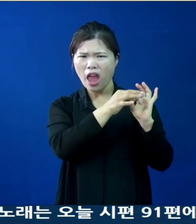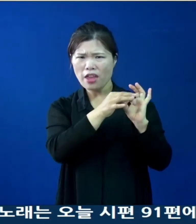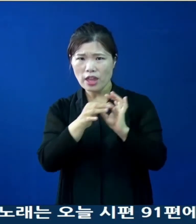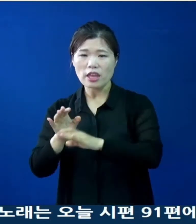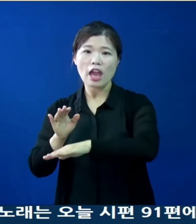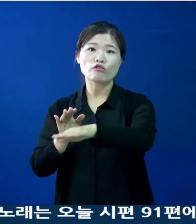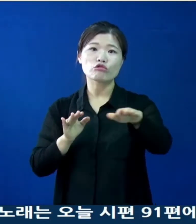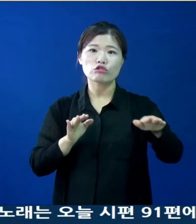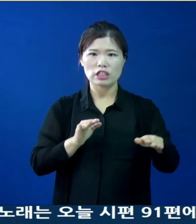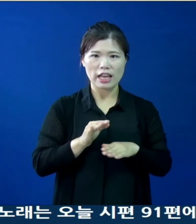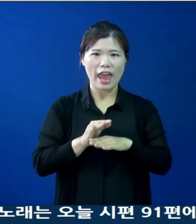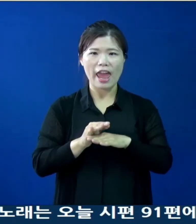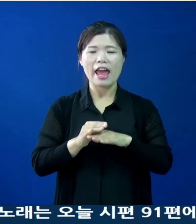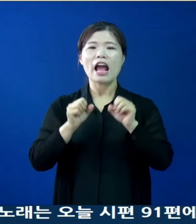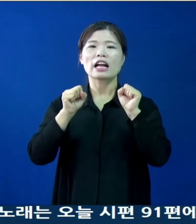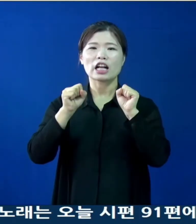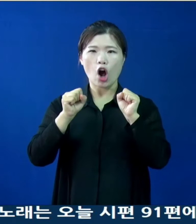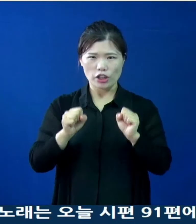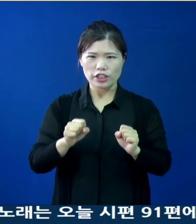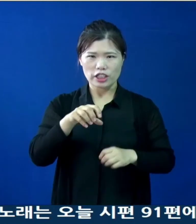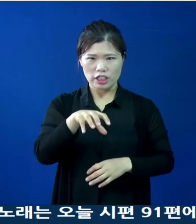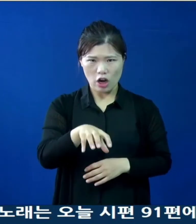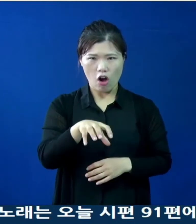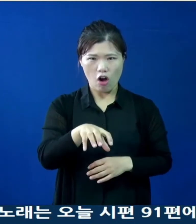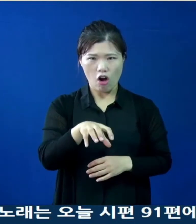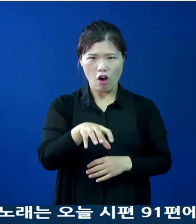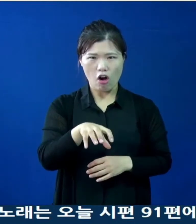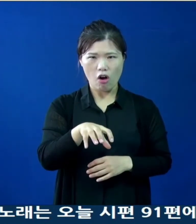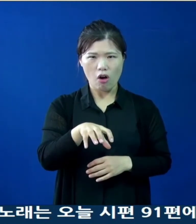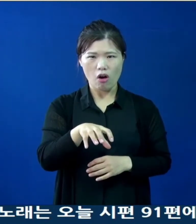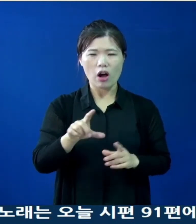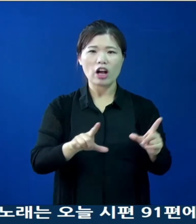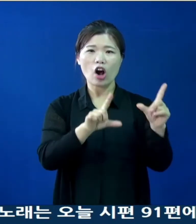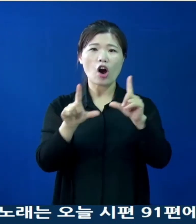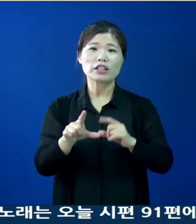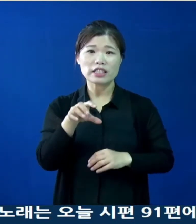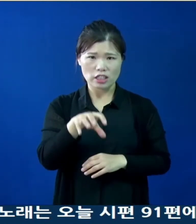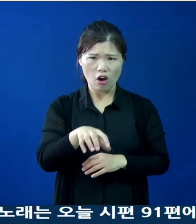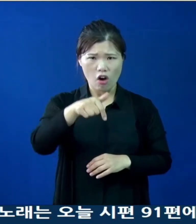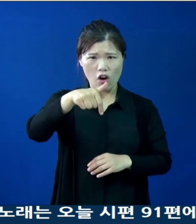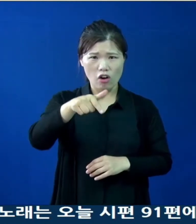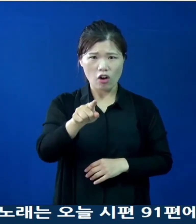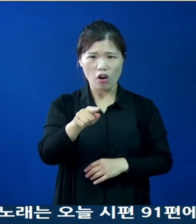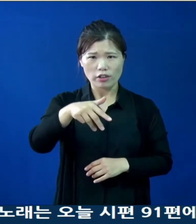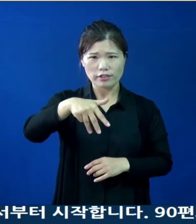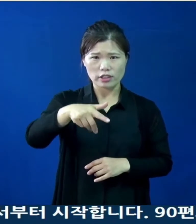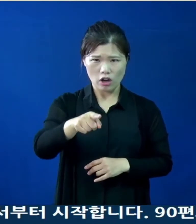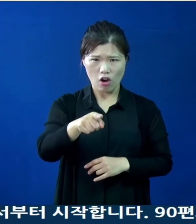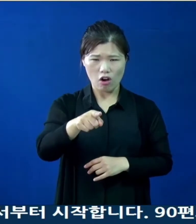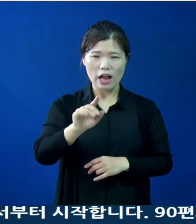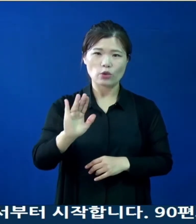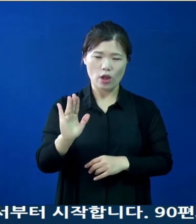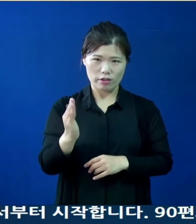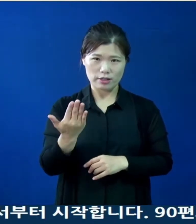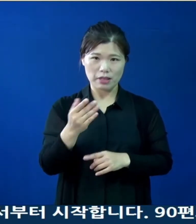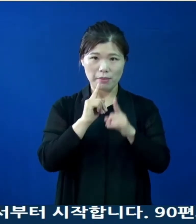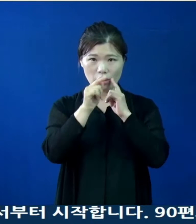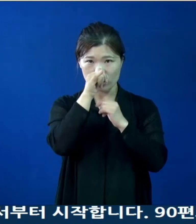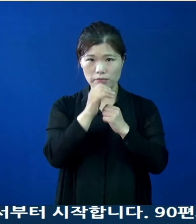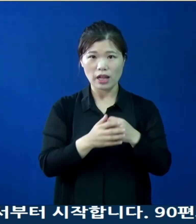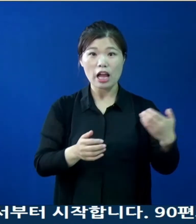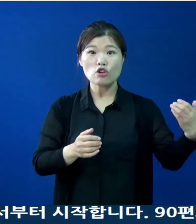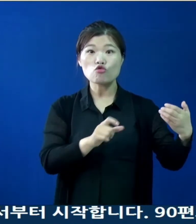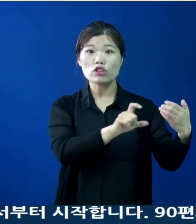무엇이 거처가 되셨나이다. 여호와를 거처로 삼는 시, 그 시가 90편에서